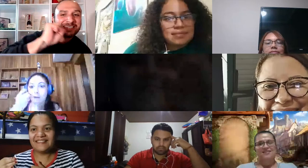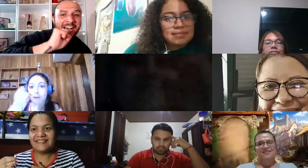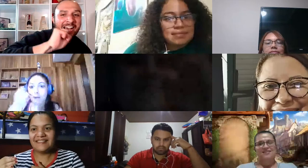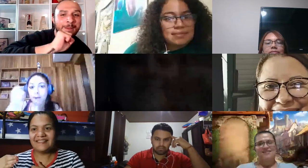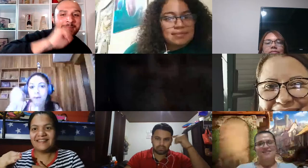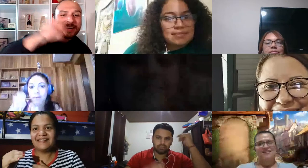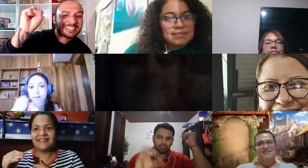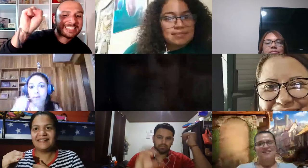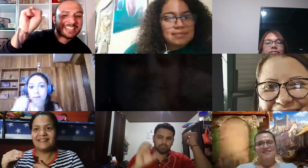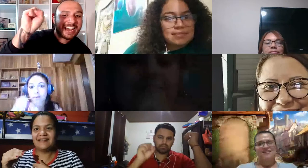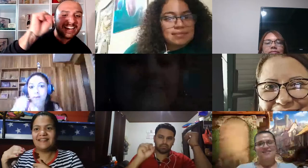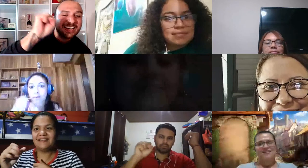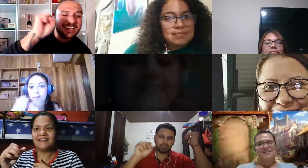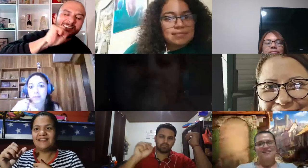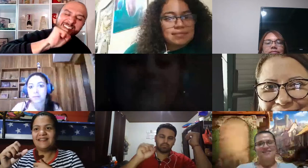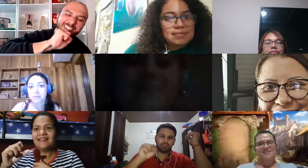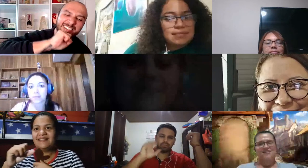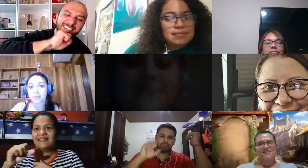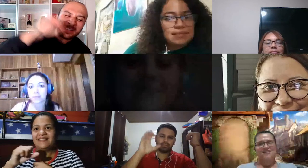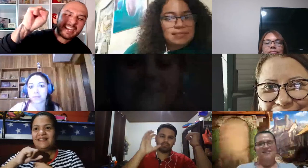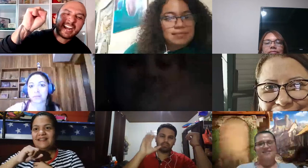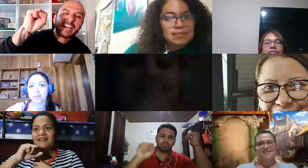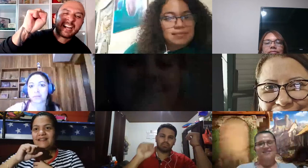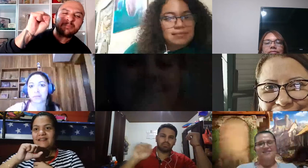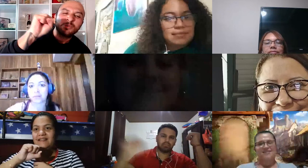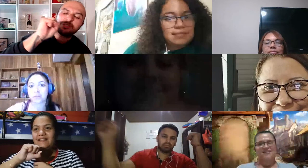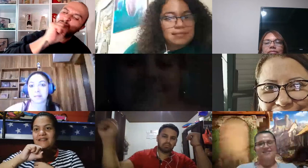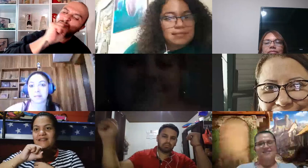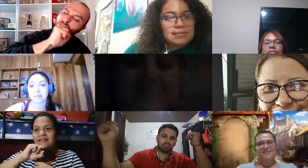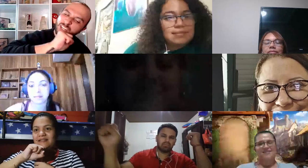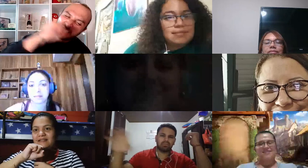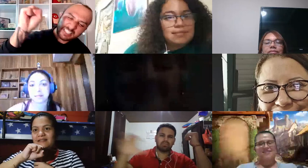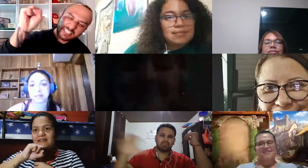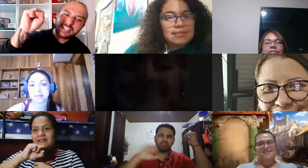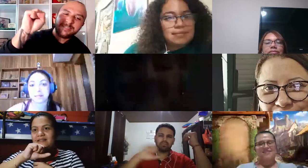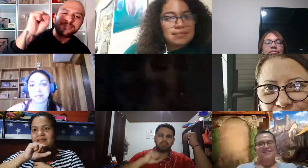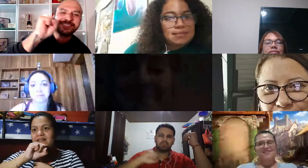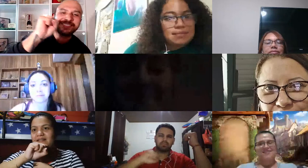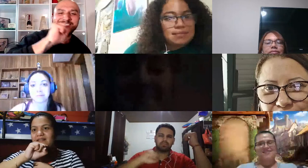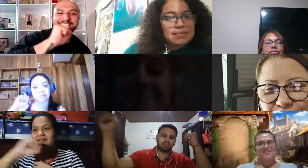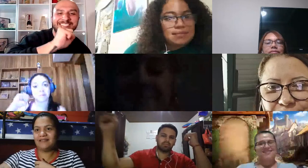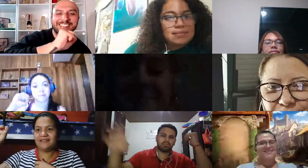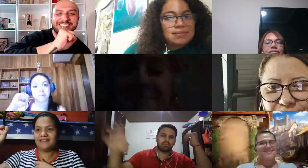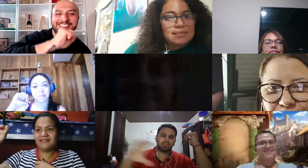Saprista, saprista. Siempre ganamos.